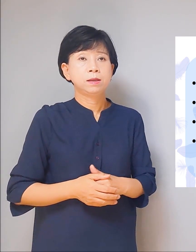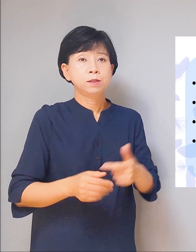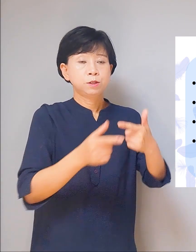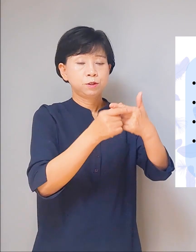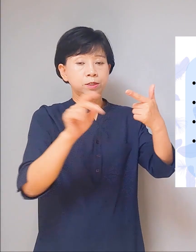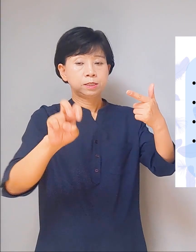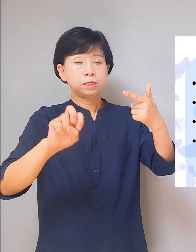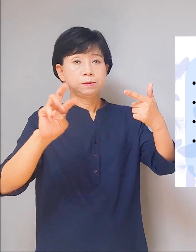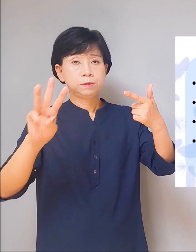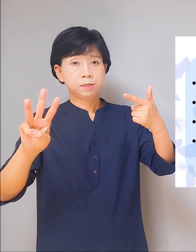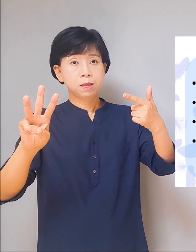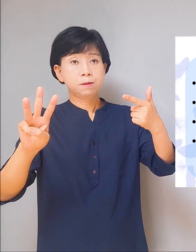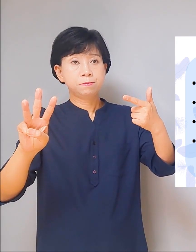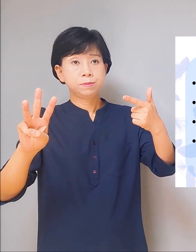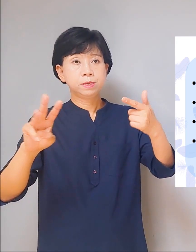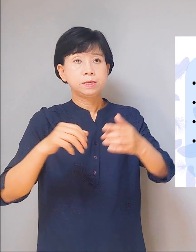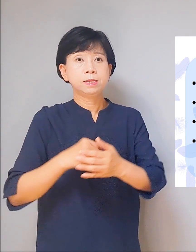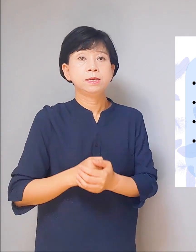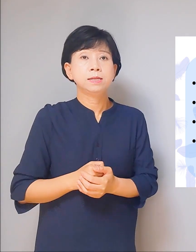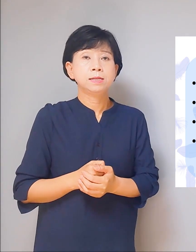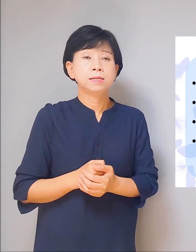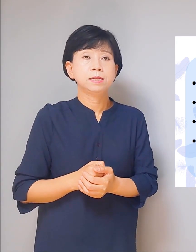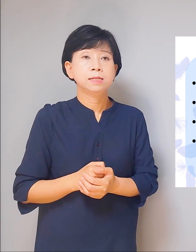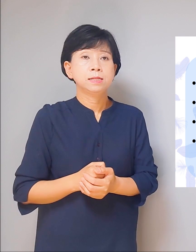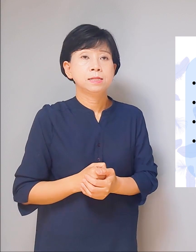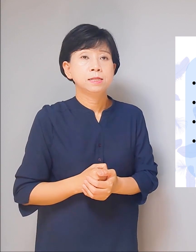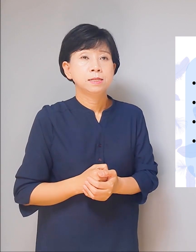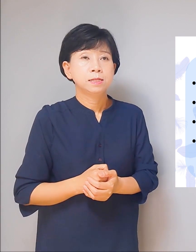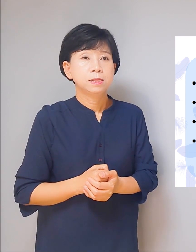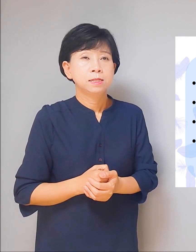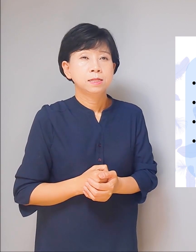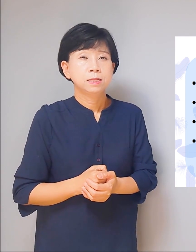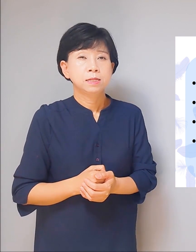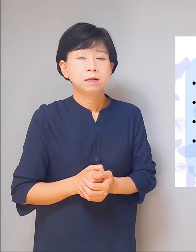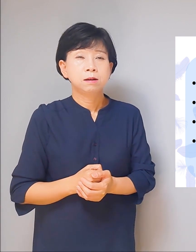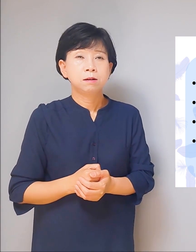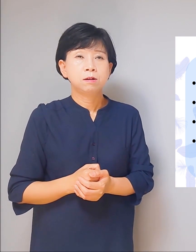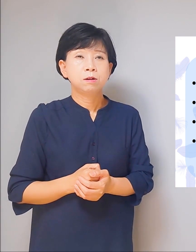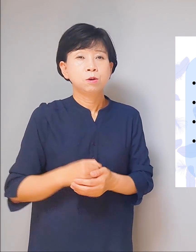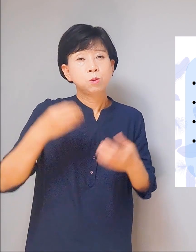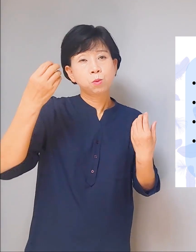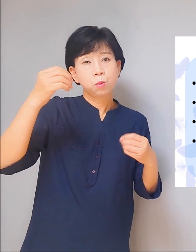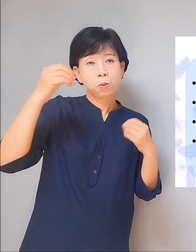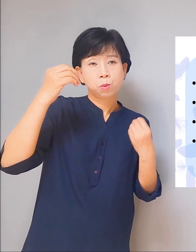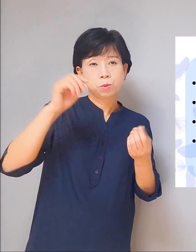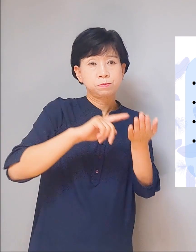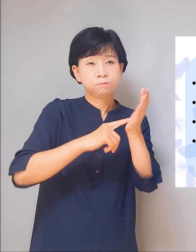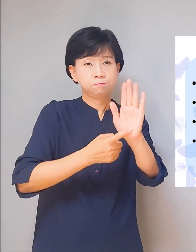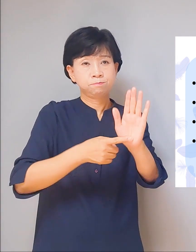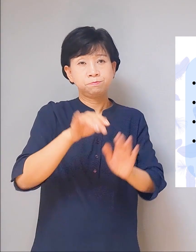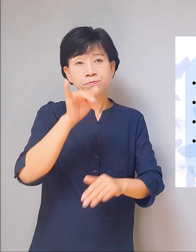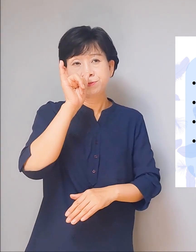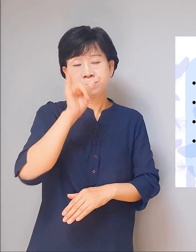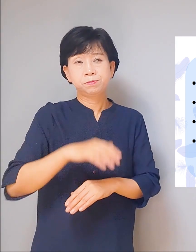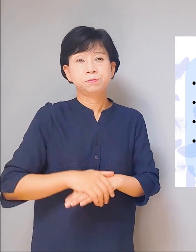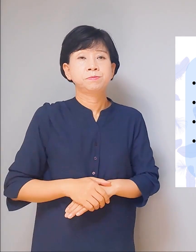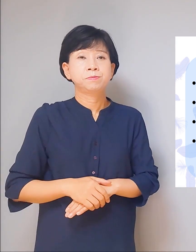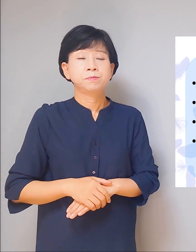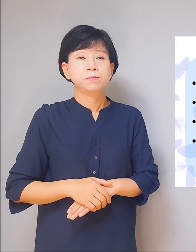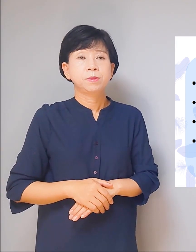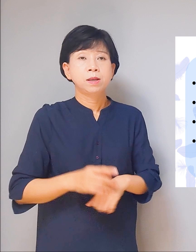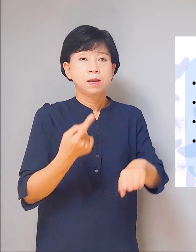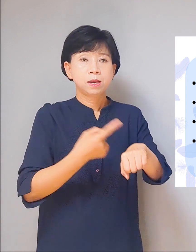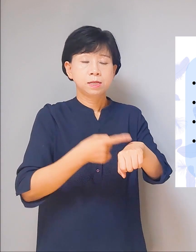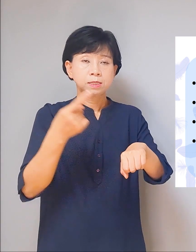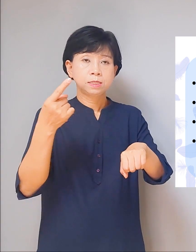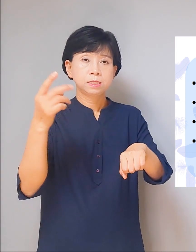금요일 미국 청년들 가스 이미지에서 100여 명이 공연을 합니다. 많은 관심 바랍니다. 오늘 1시